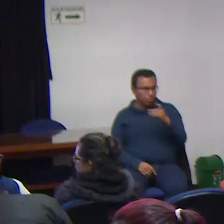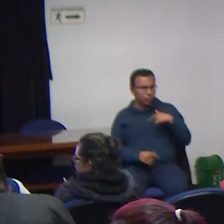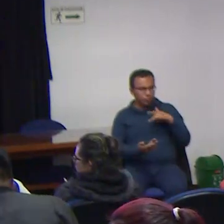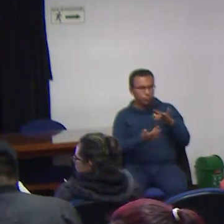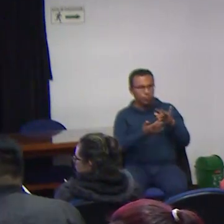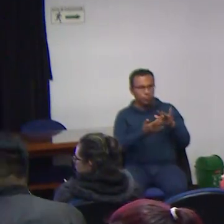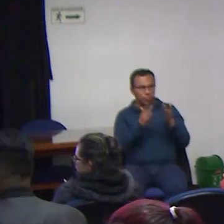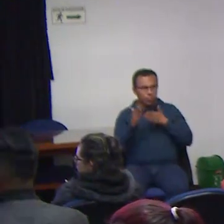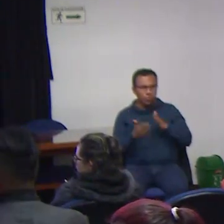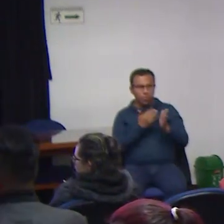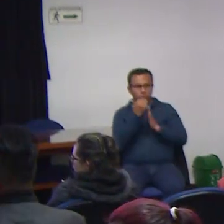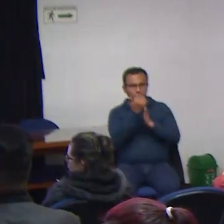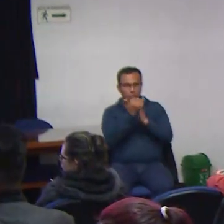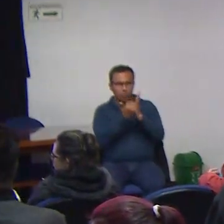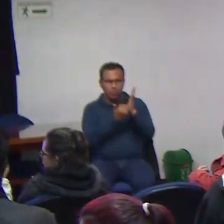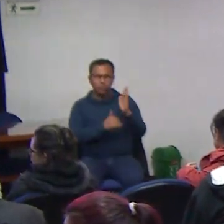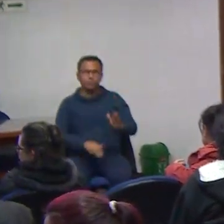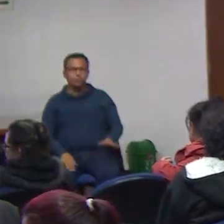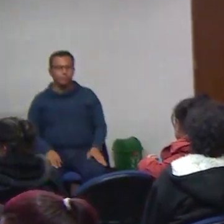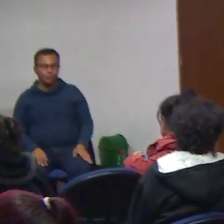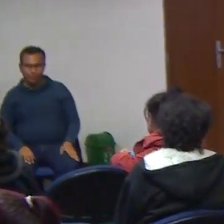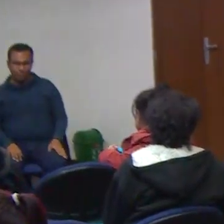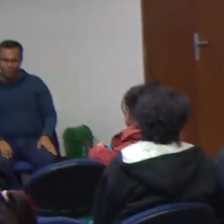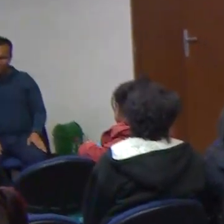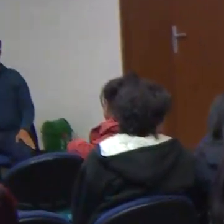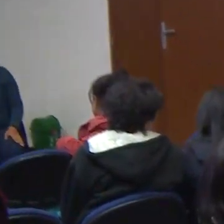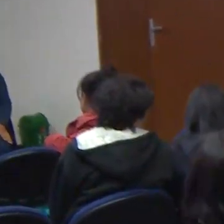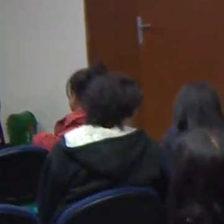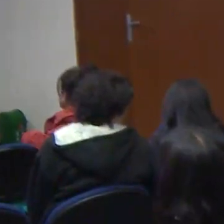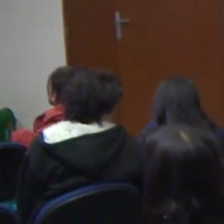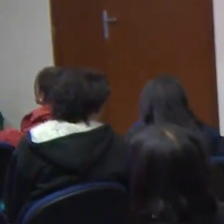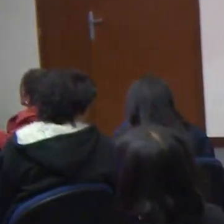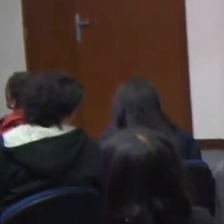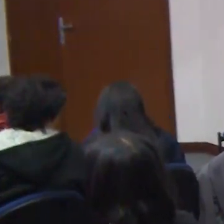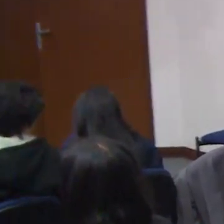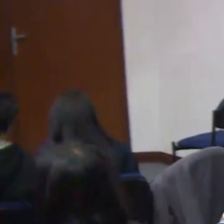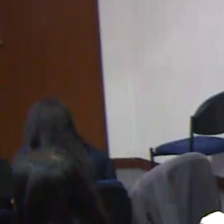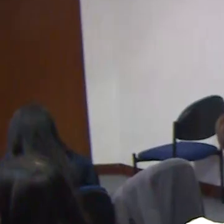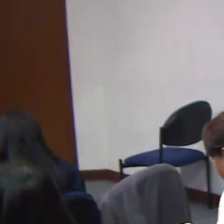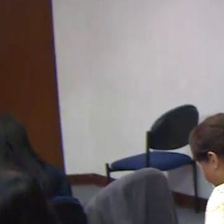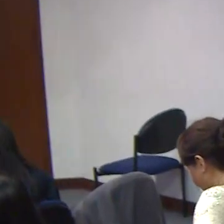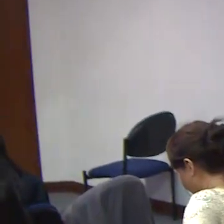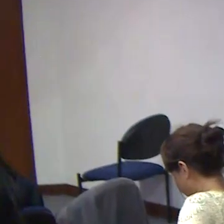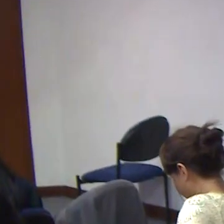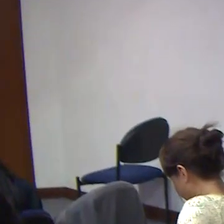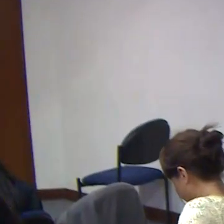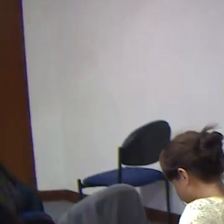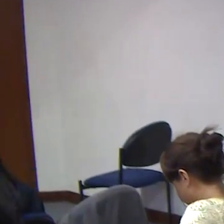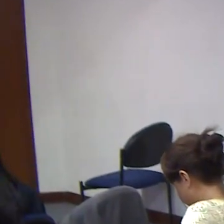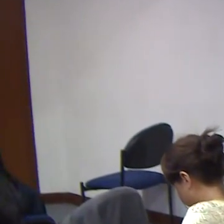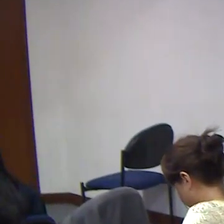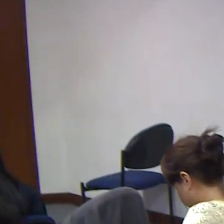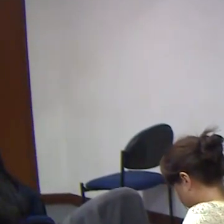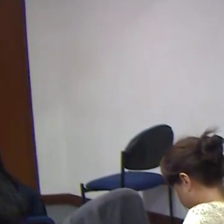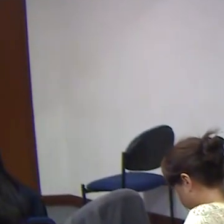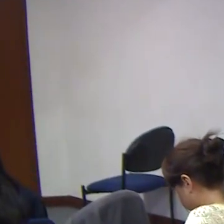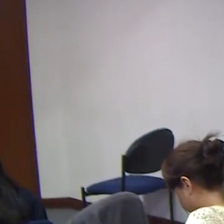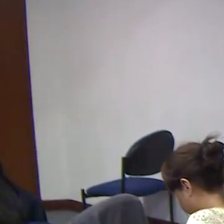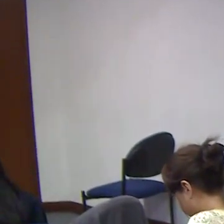ahorita organizo eso eh tú quer me recuerdas su nombre oh carar soy malo do el micrfono